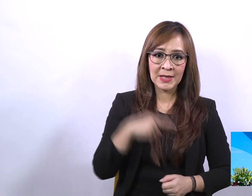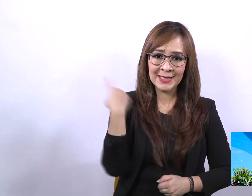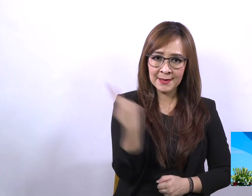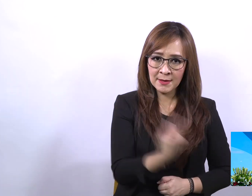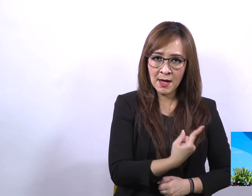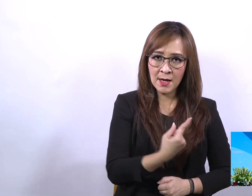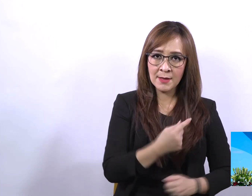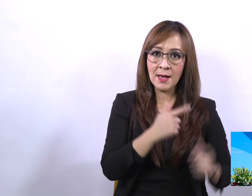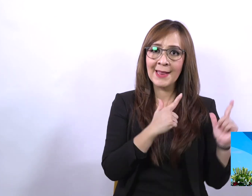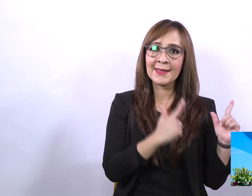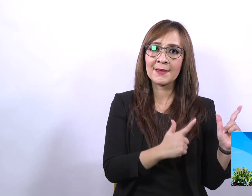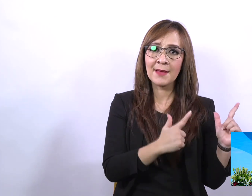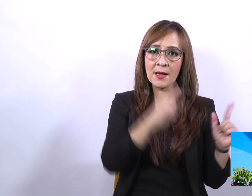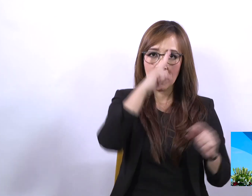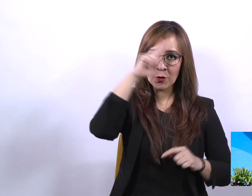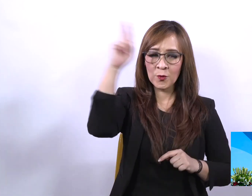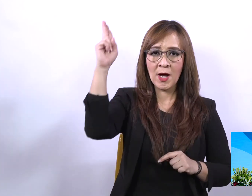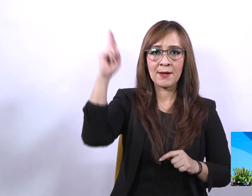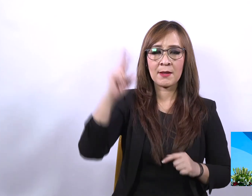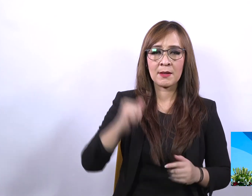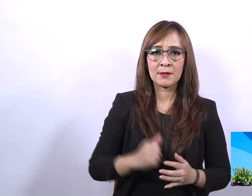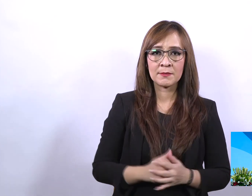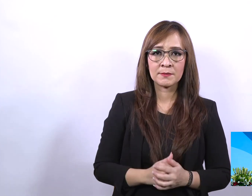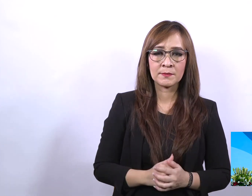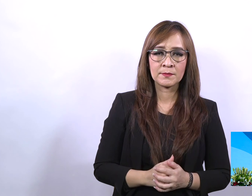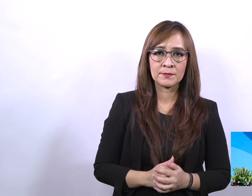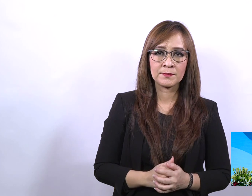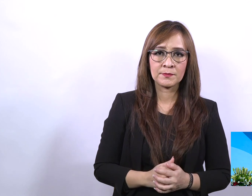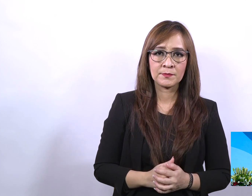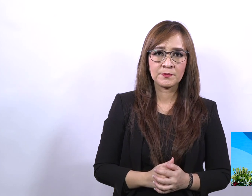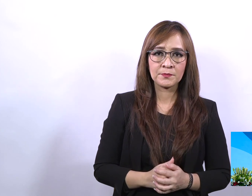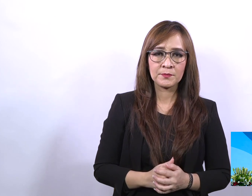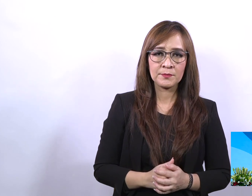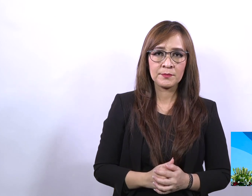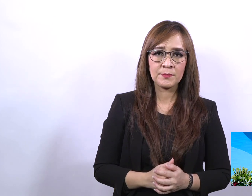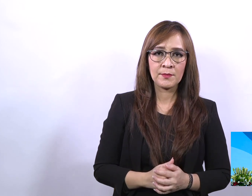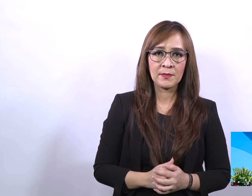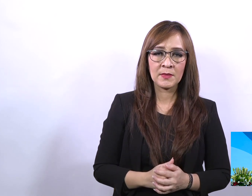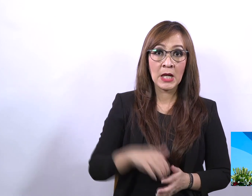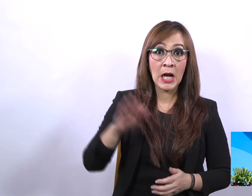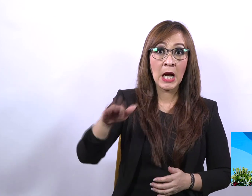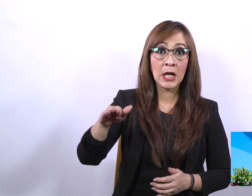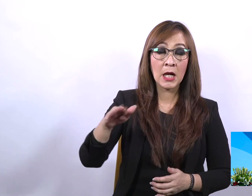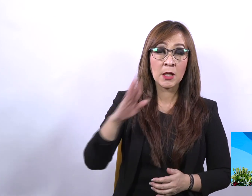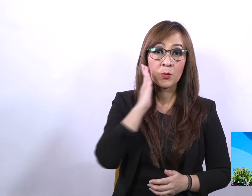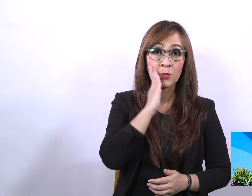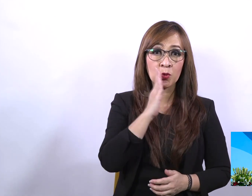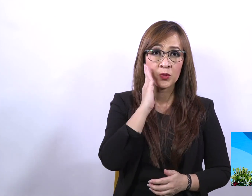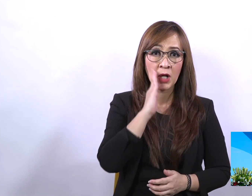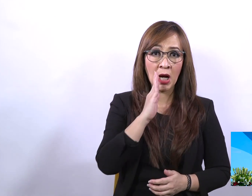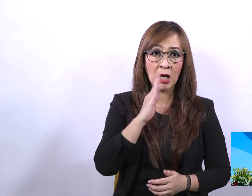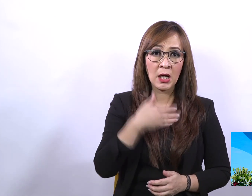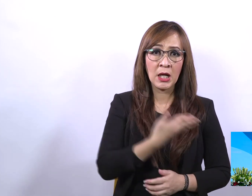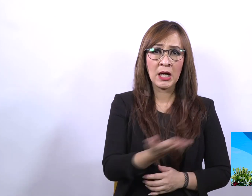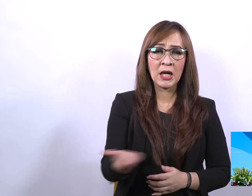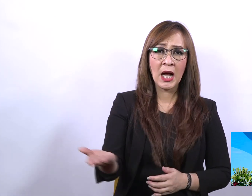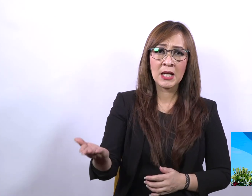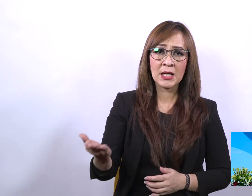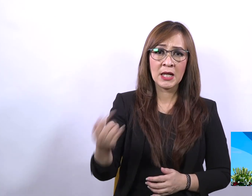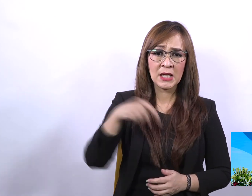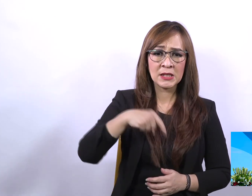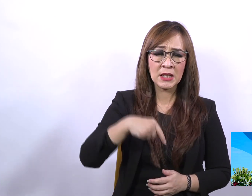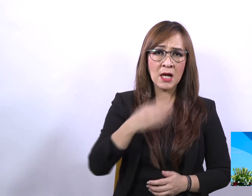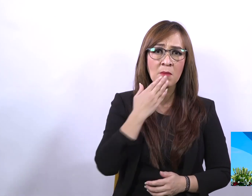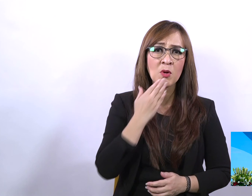warna shoulder Bapak your shoulder adik-adik muda Flying Tuhan sedang mau